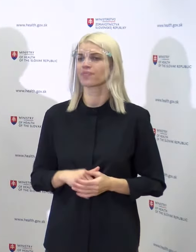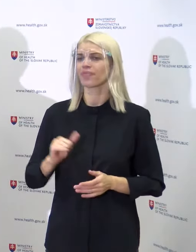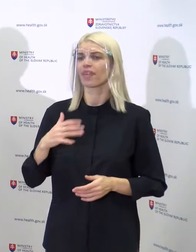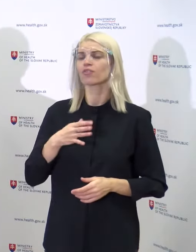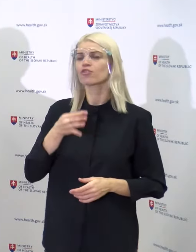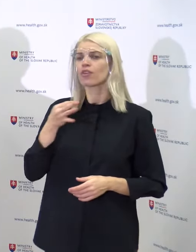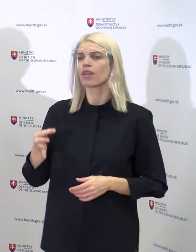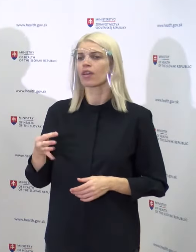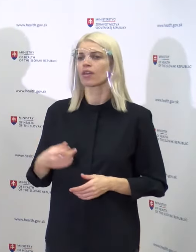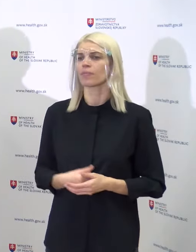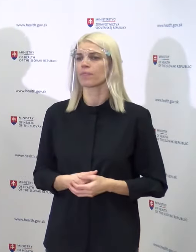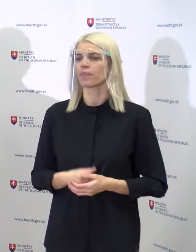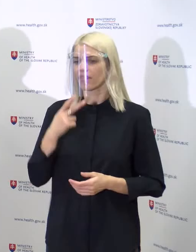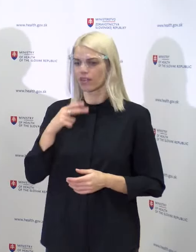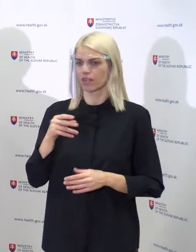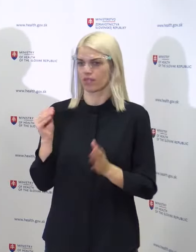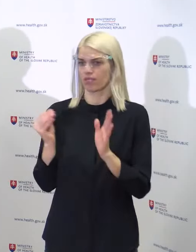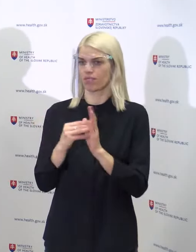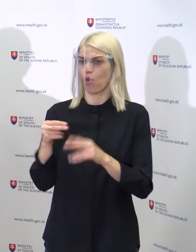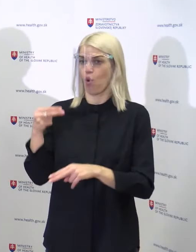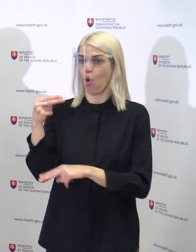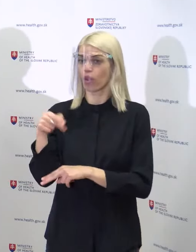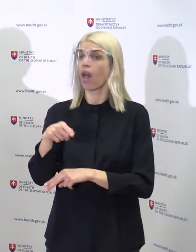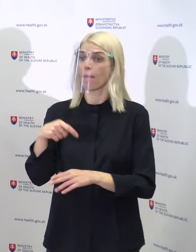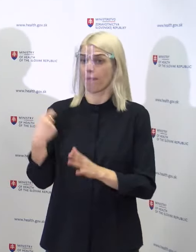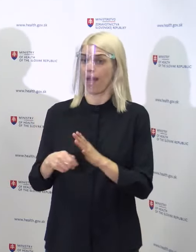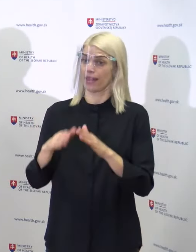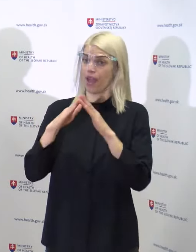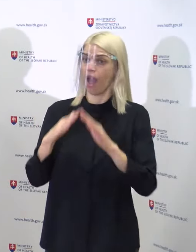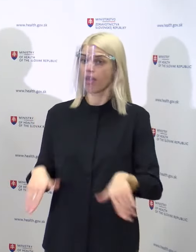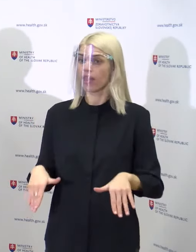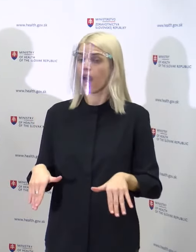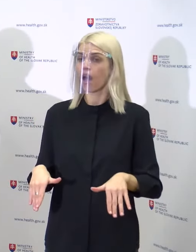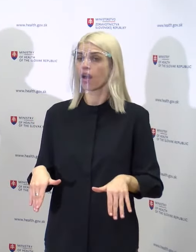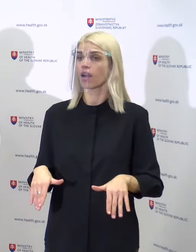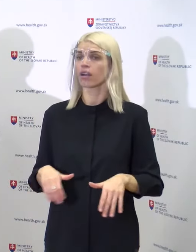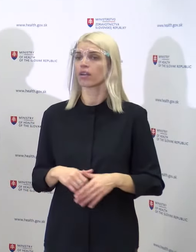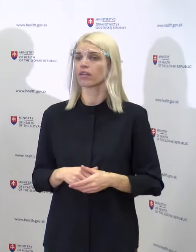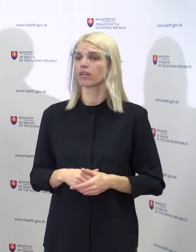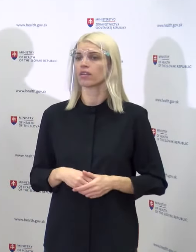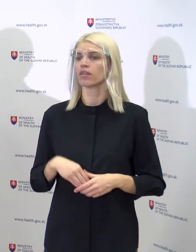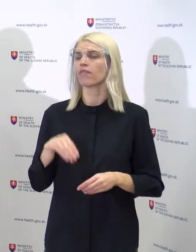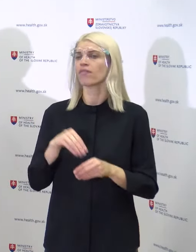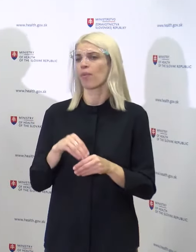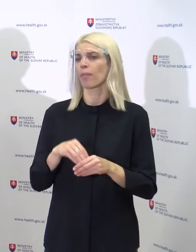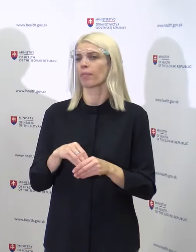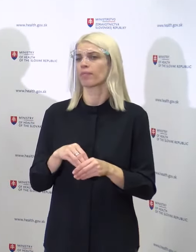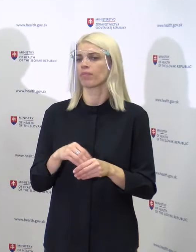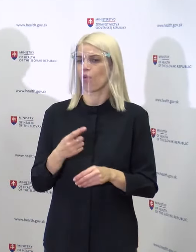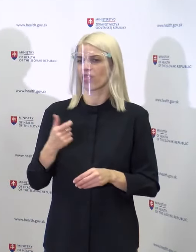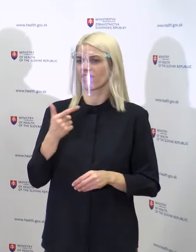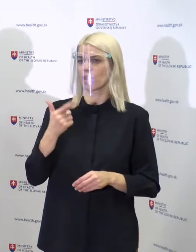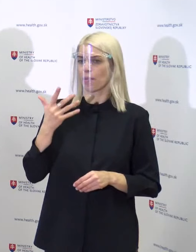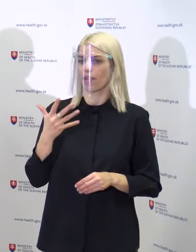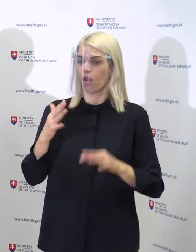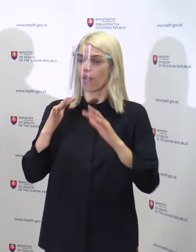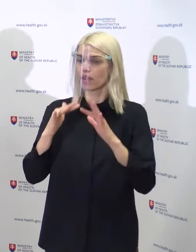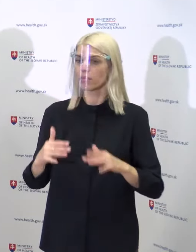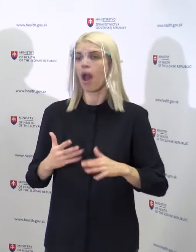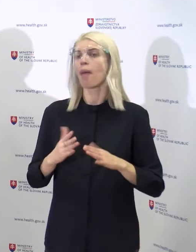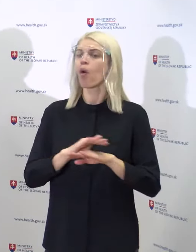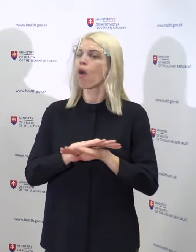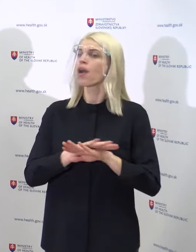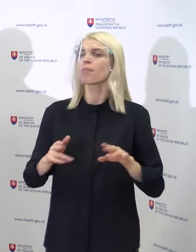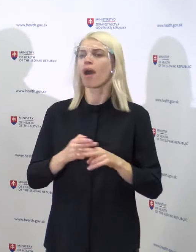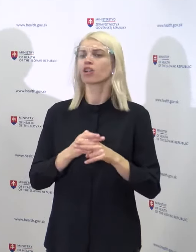chcel opýtať, sú tu napísané hotely, dá sa napríklad aj chaty do tých prevádzok od 25. decembra, alebo sa to týka